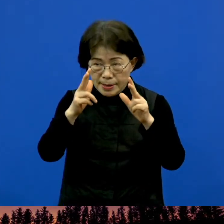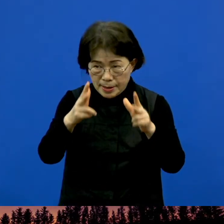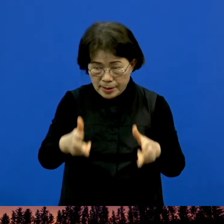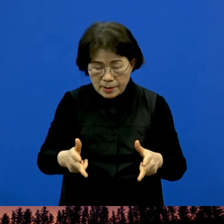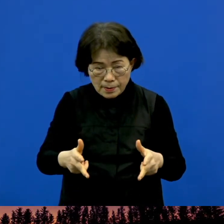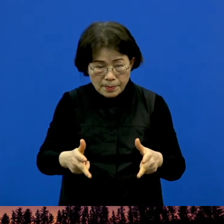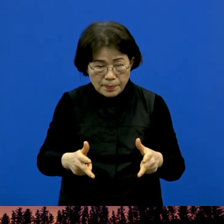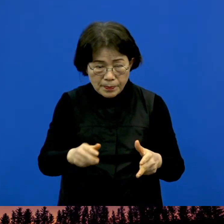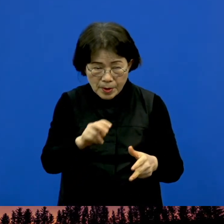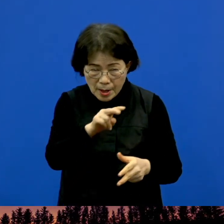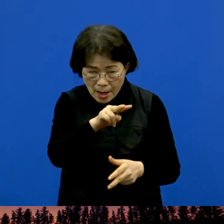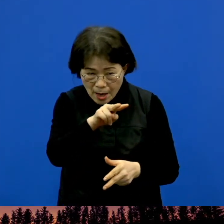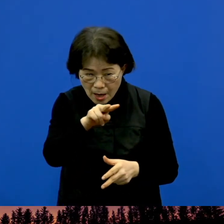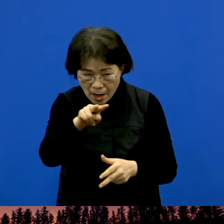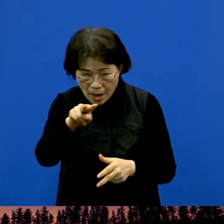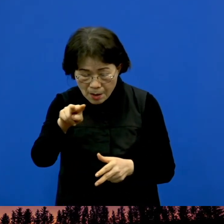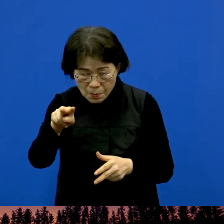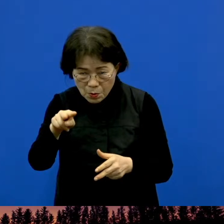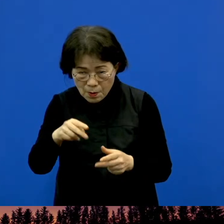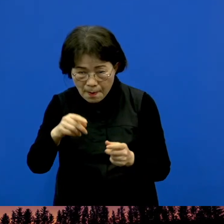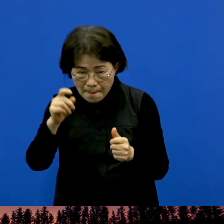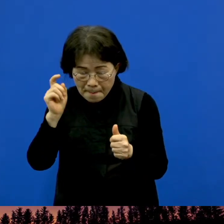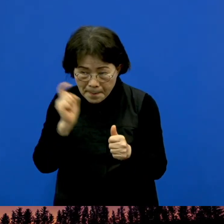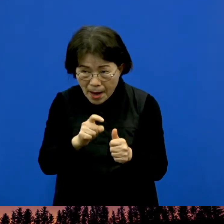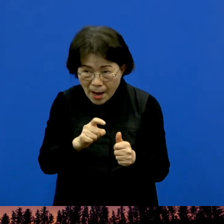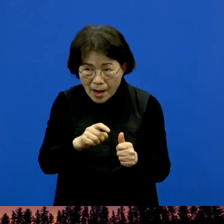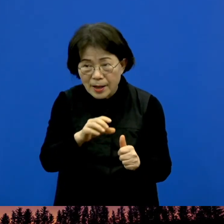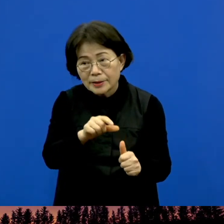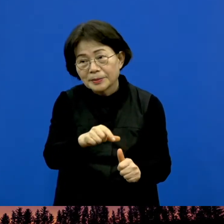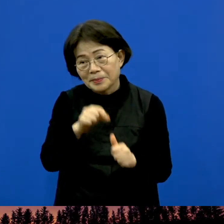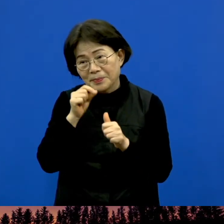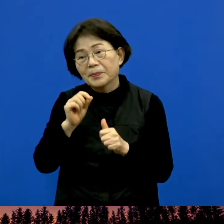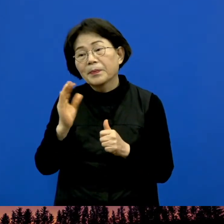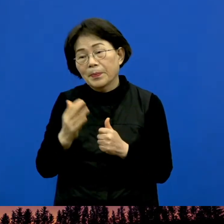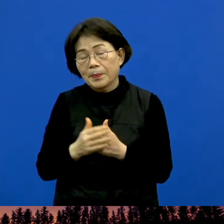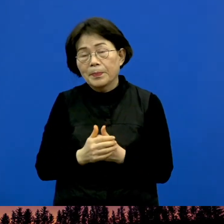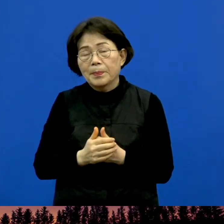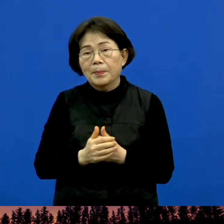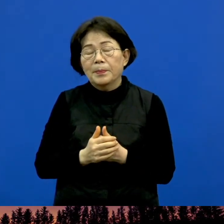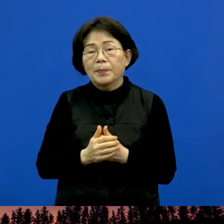지명하세요. 하나님의 사람은 하나님이 직접 지목하세요.